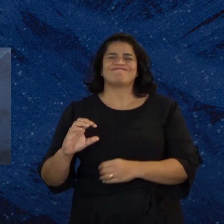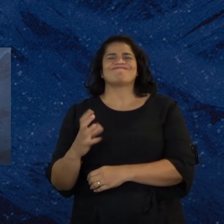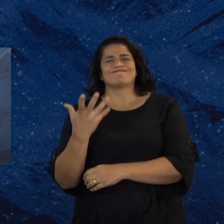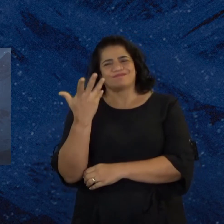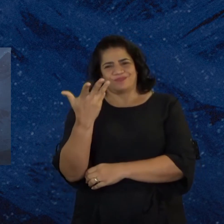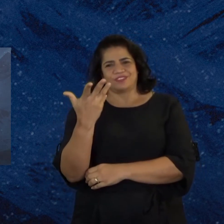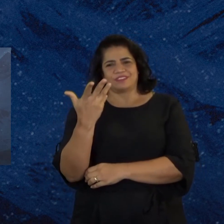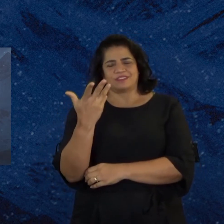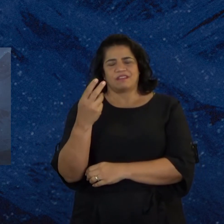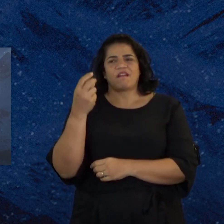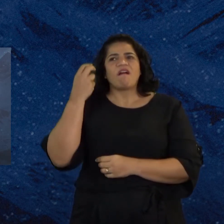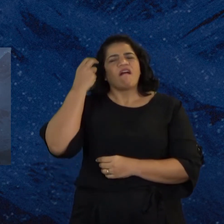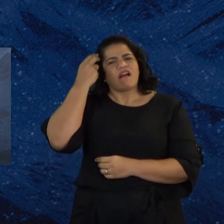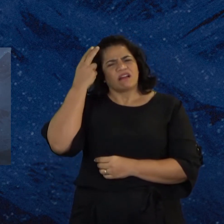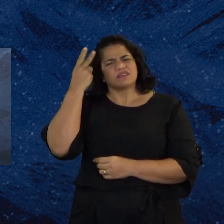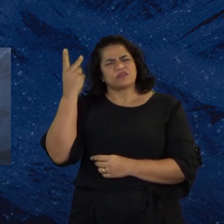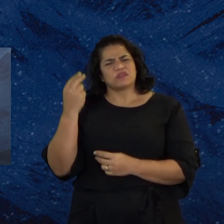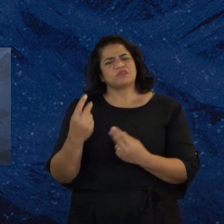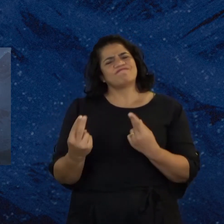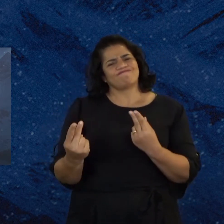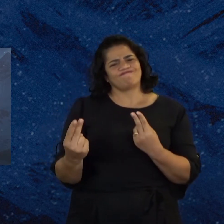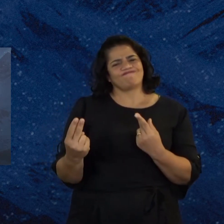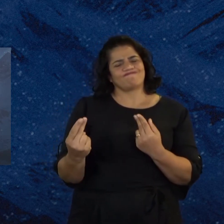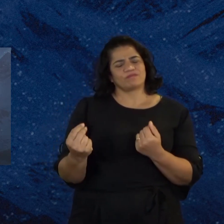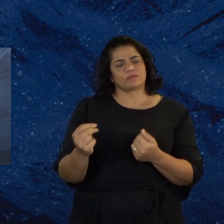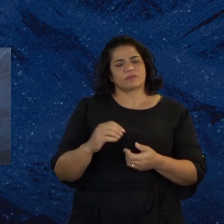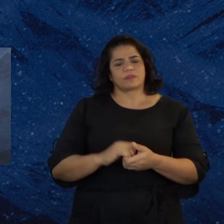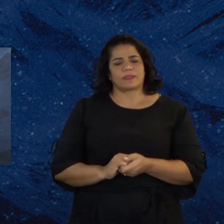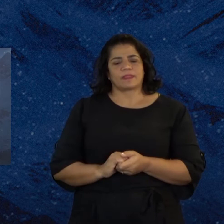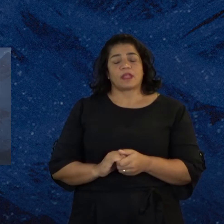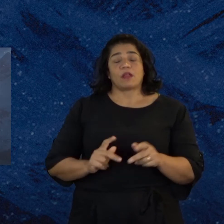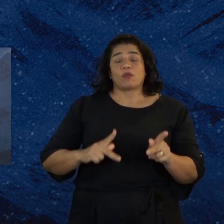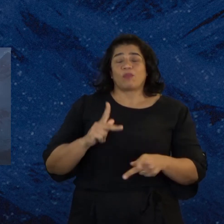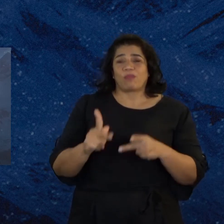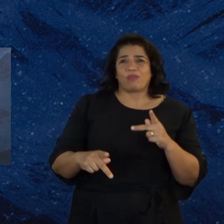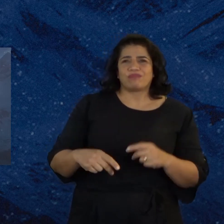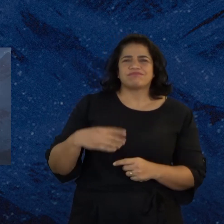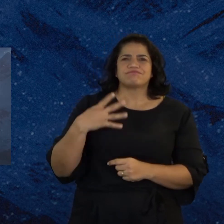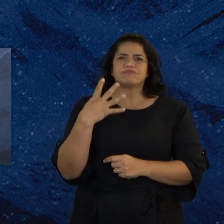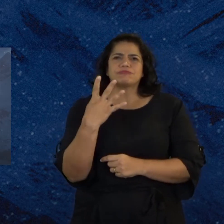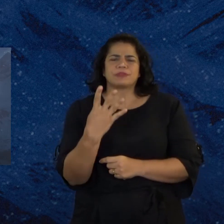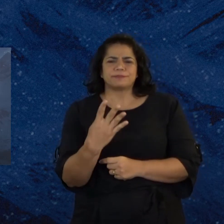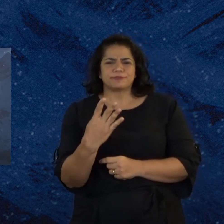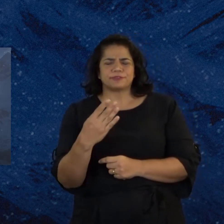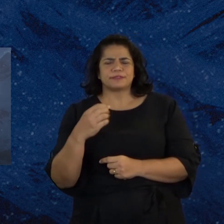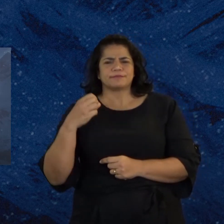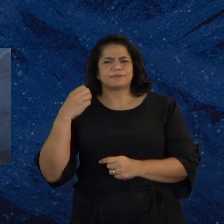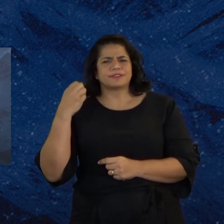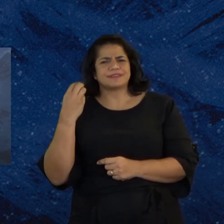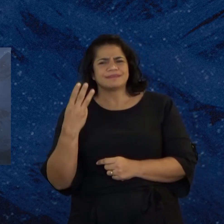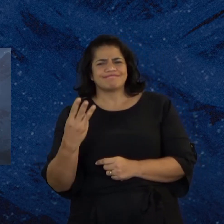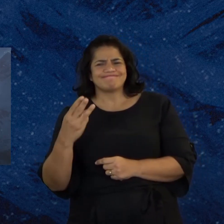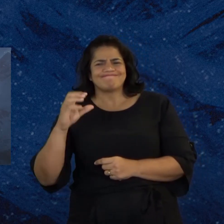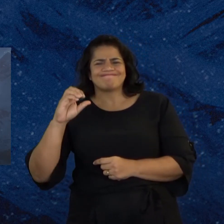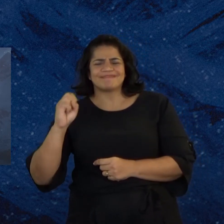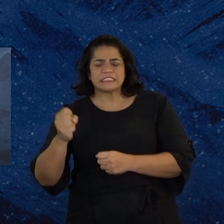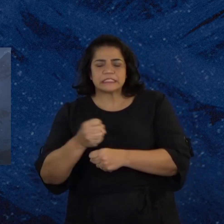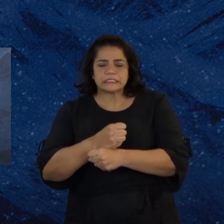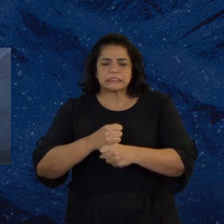Primeiro que esse povo ficou 430 anos no Egito. E quando esse povo estava no